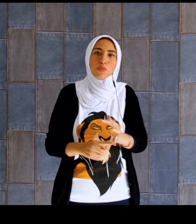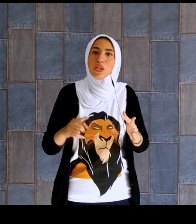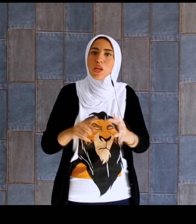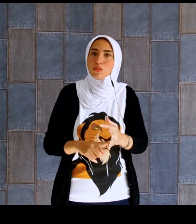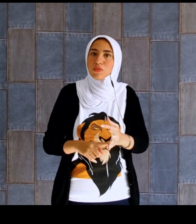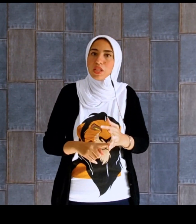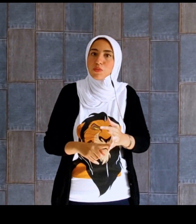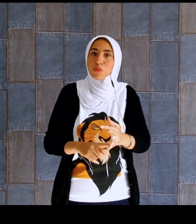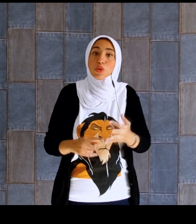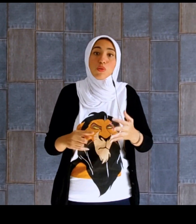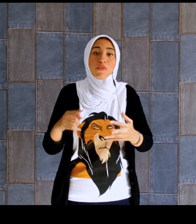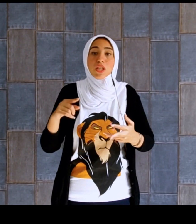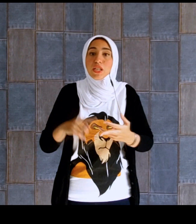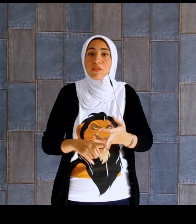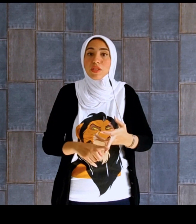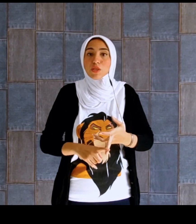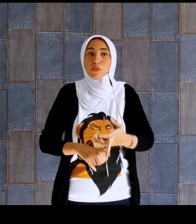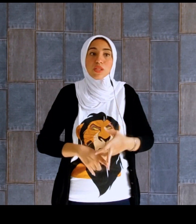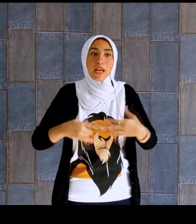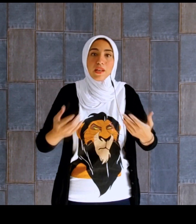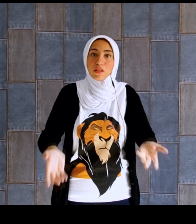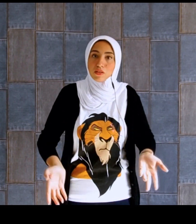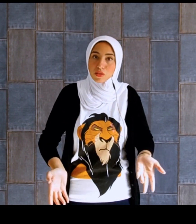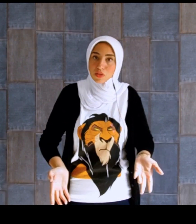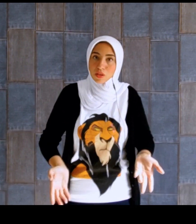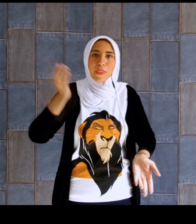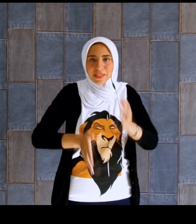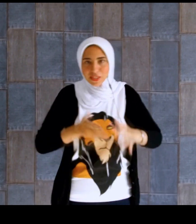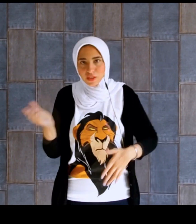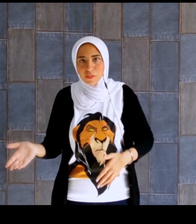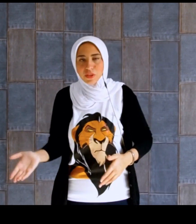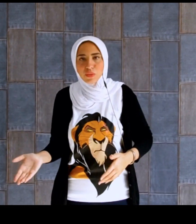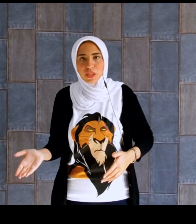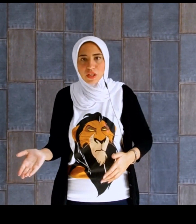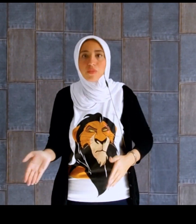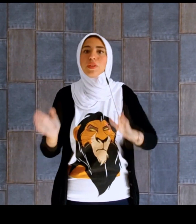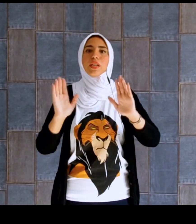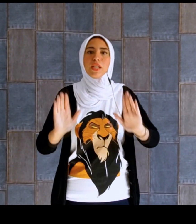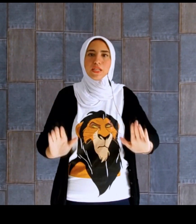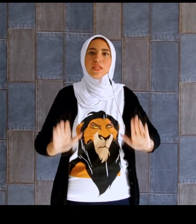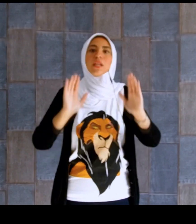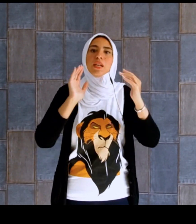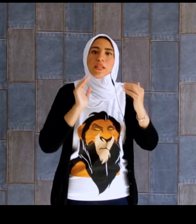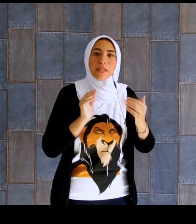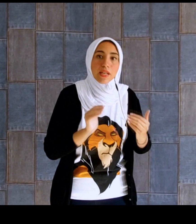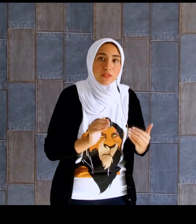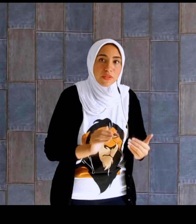بتقول اليهود في ناس بتقول انهم فضائين بعد اكتشافنا برضية ودي الجرف اللي كانت